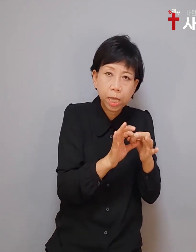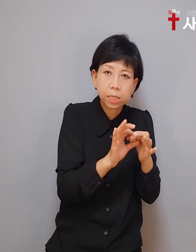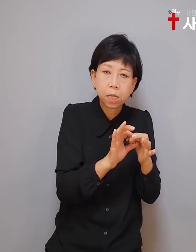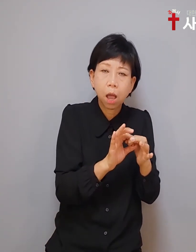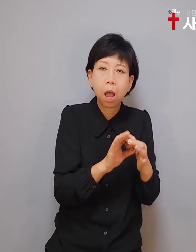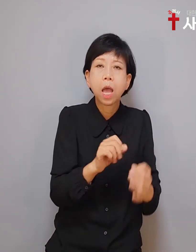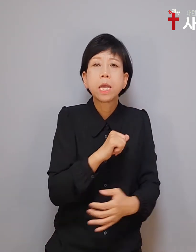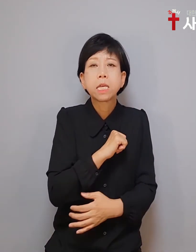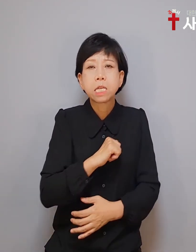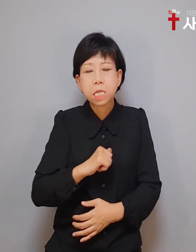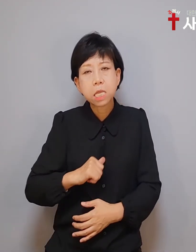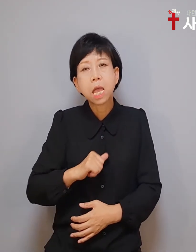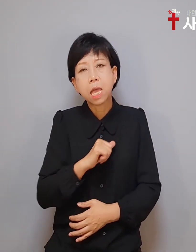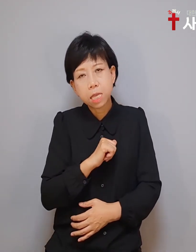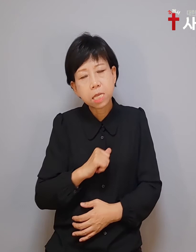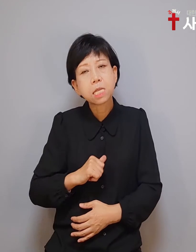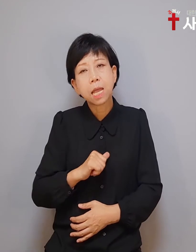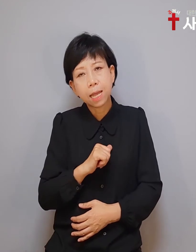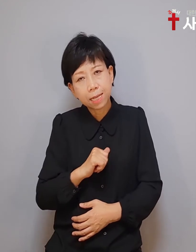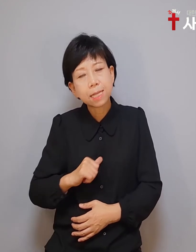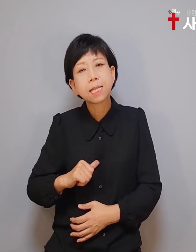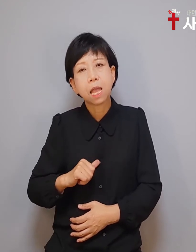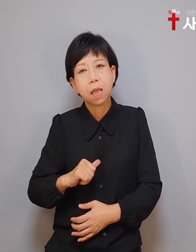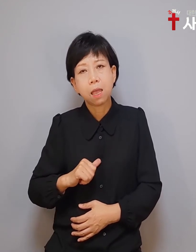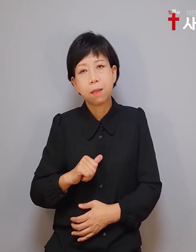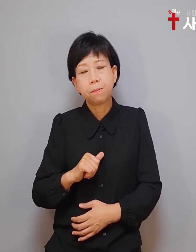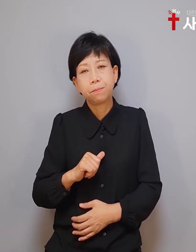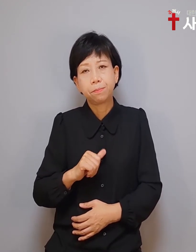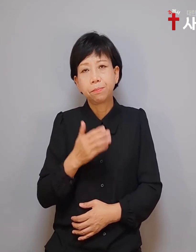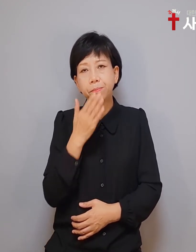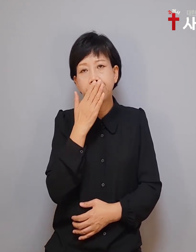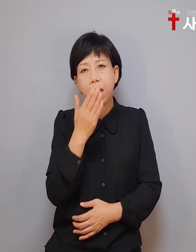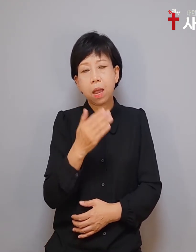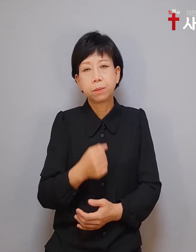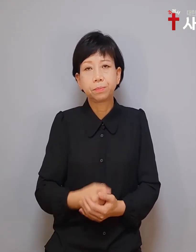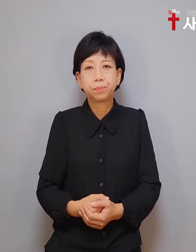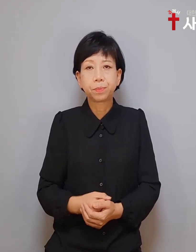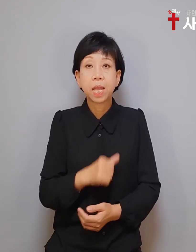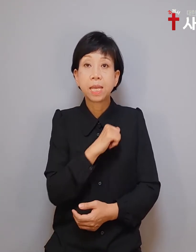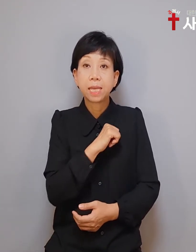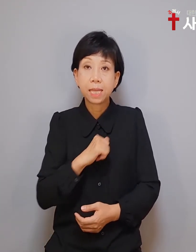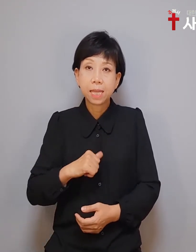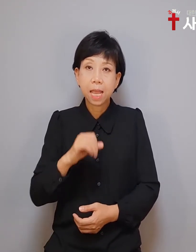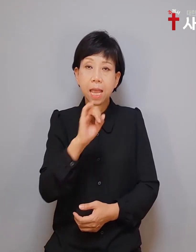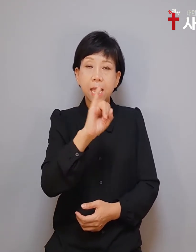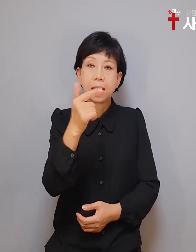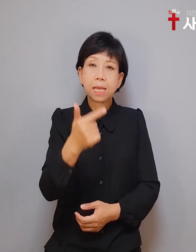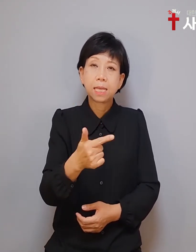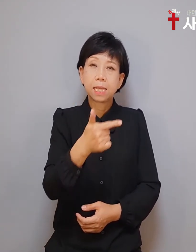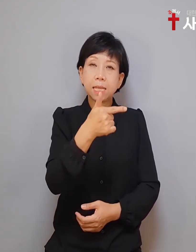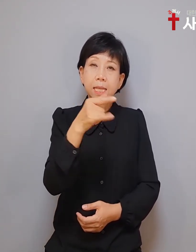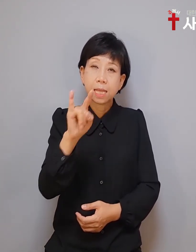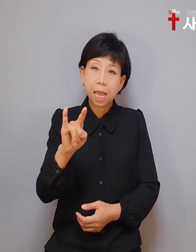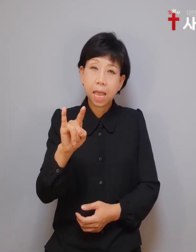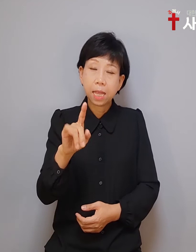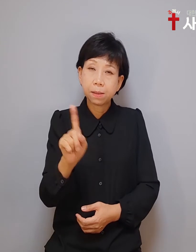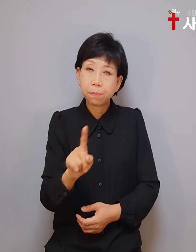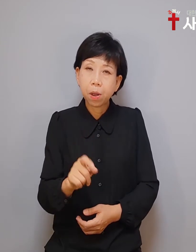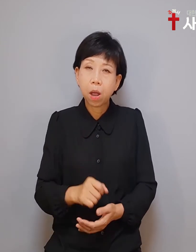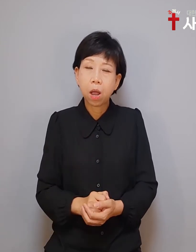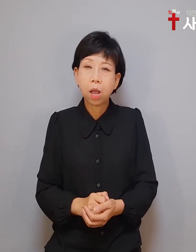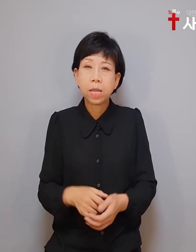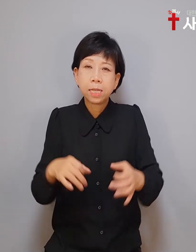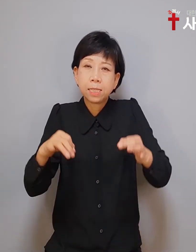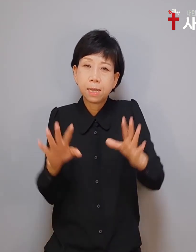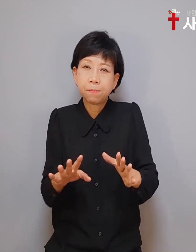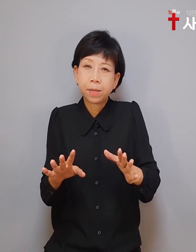찾아왔는데 인내하라, 참고 견디라라는 말씀이죠. 여러분, 여기서 인내라고 하는 것은 지구력입니다. 지구력.